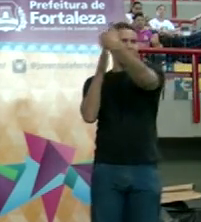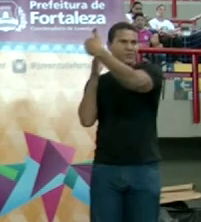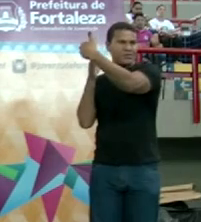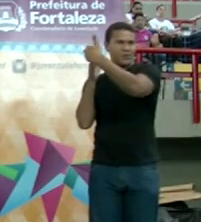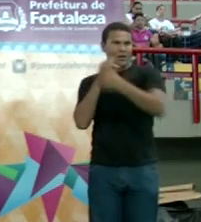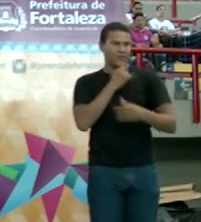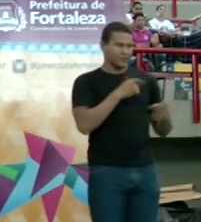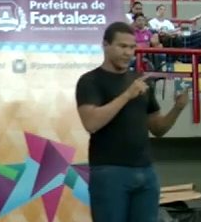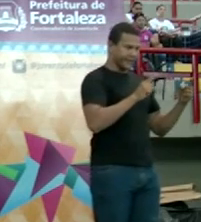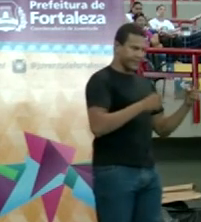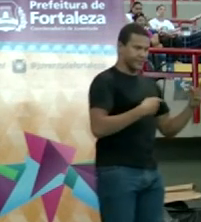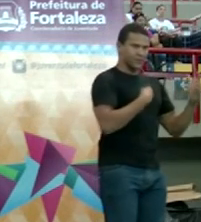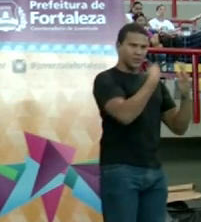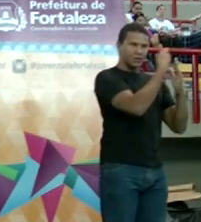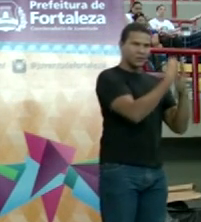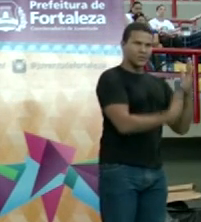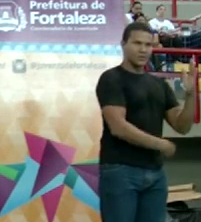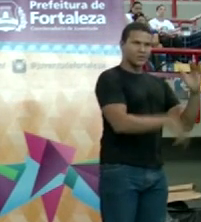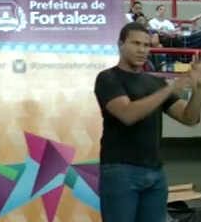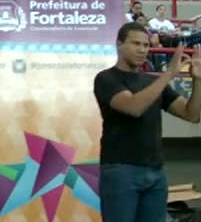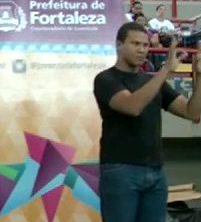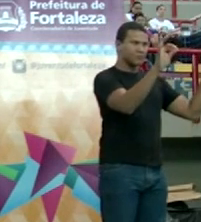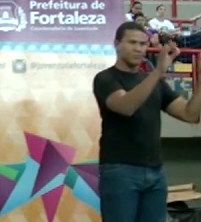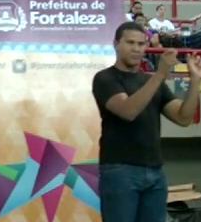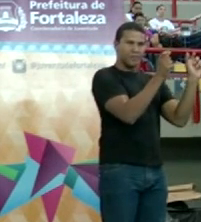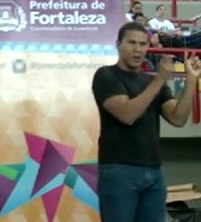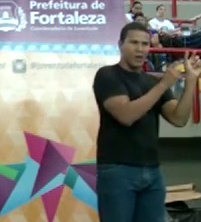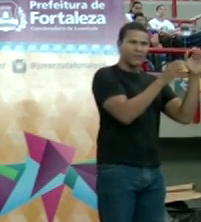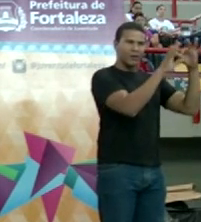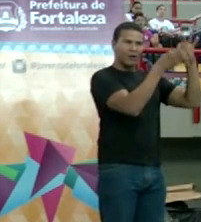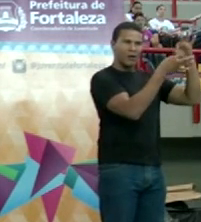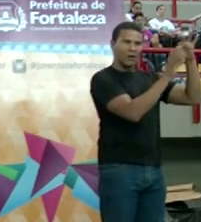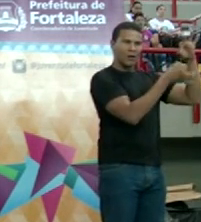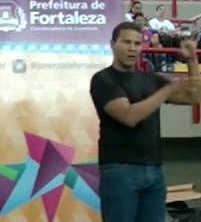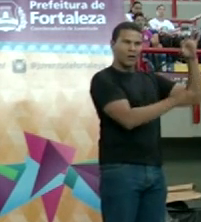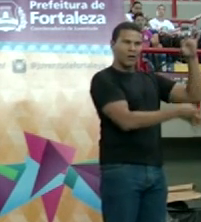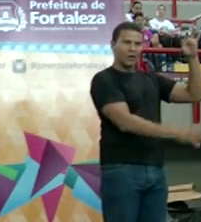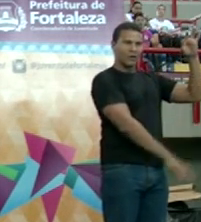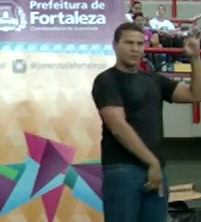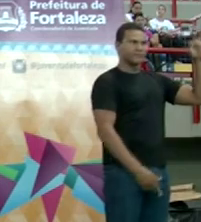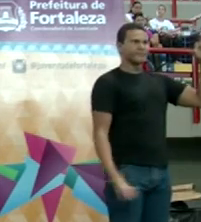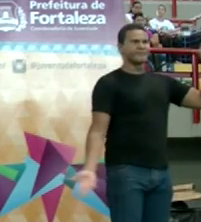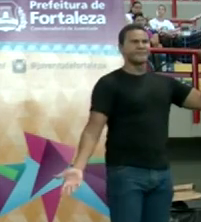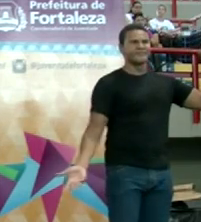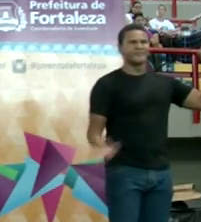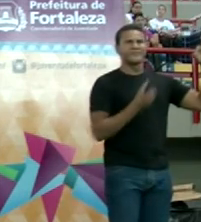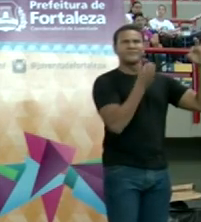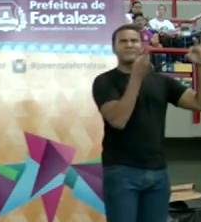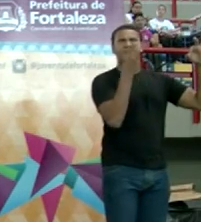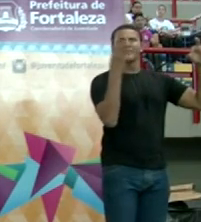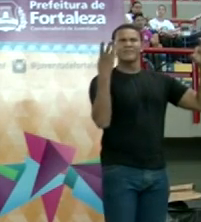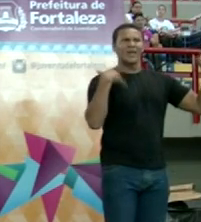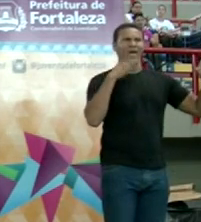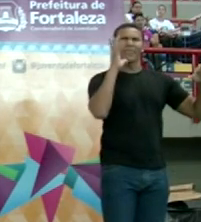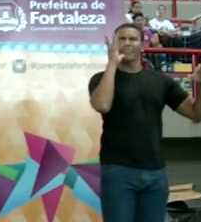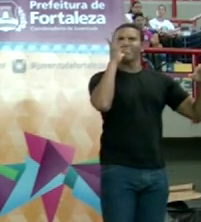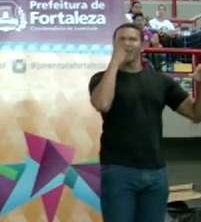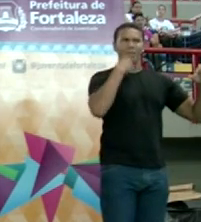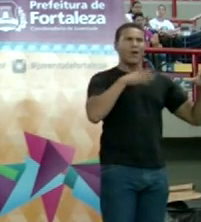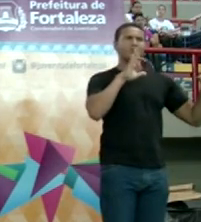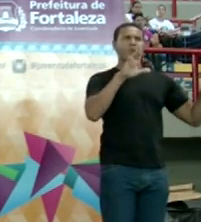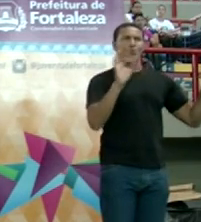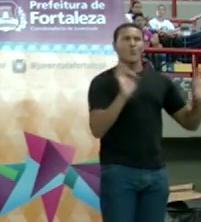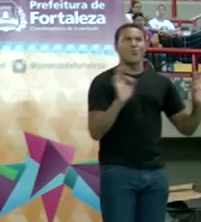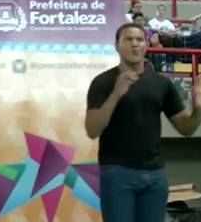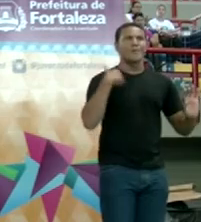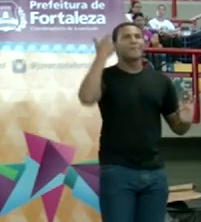os acentos e a palavra inteira, teria alguém dos 5 que não esperaria. Ah, demora demais chegar a